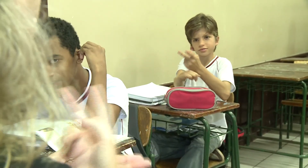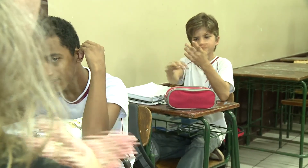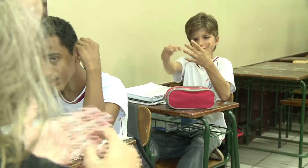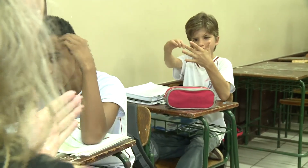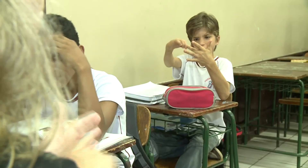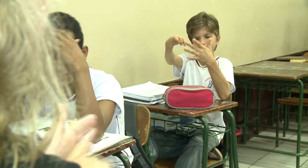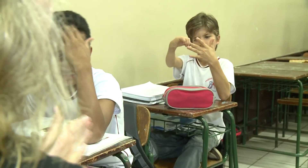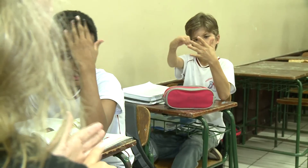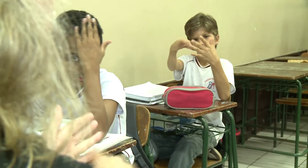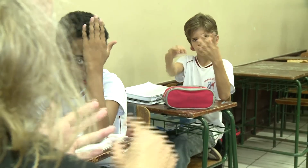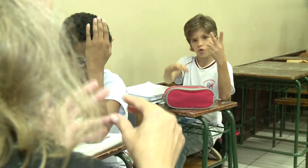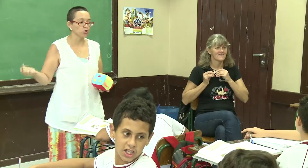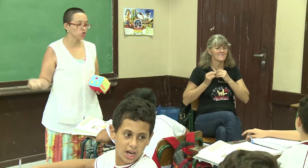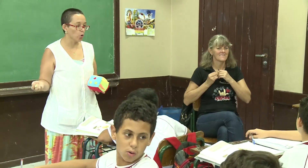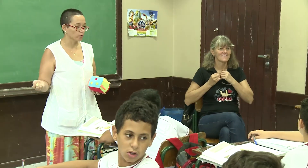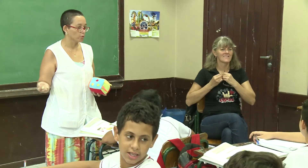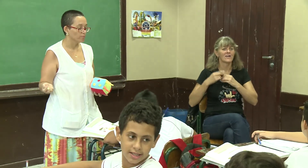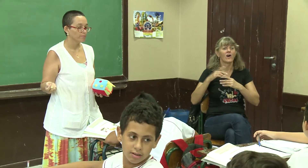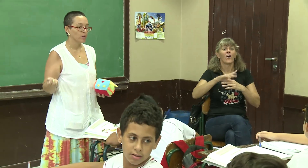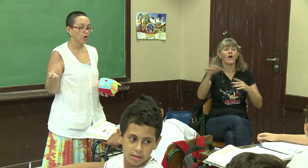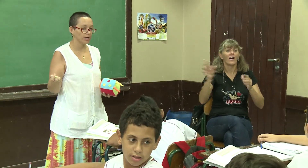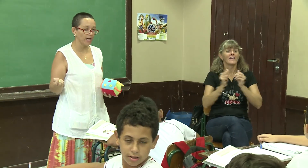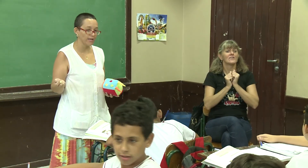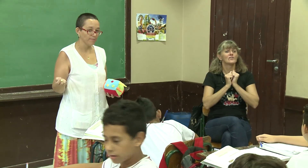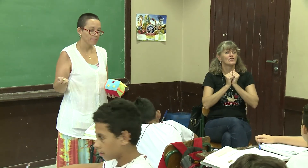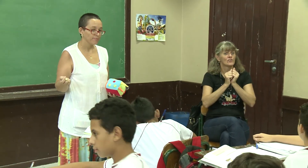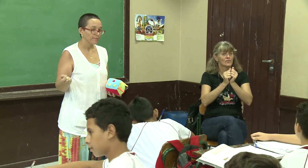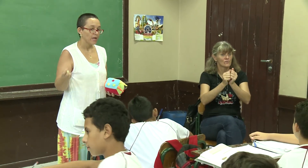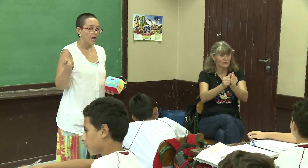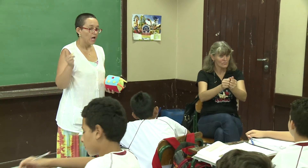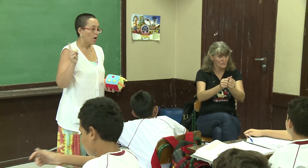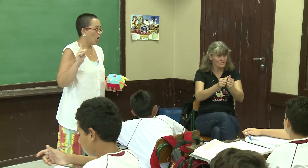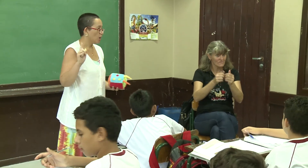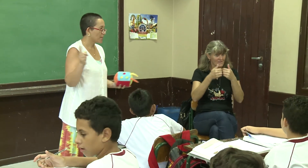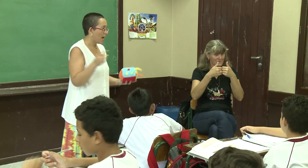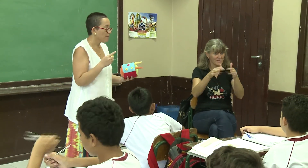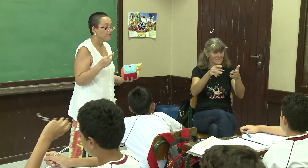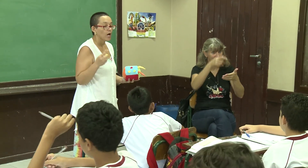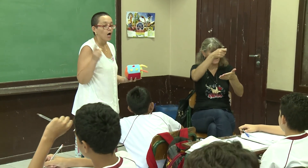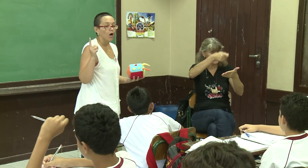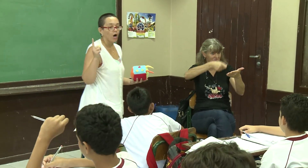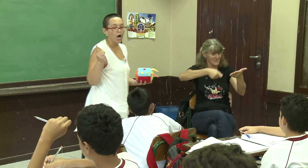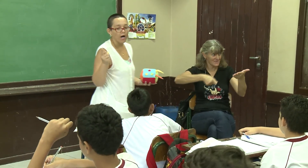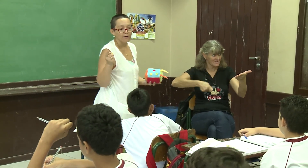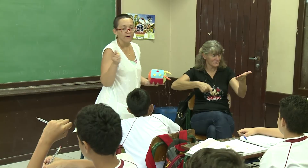que regulamentou nacionalmente a Libras como segunda língua oficial do país.